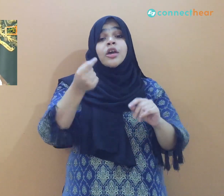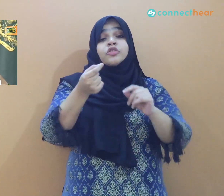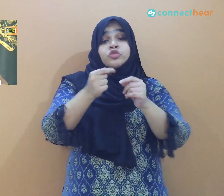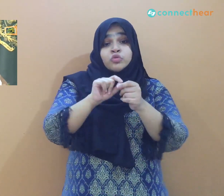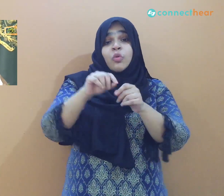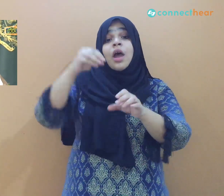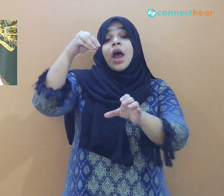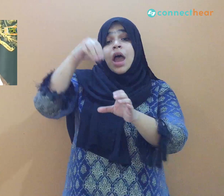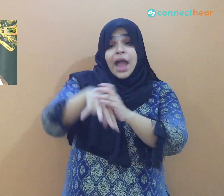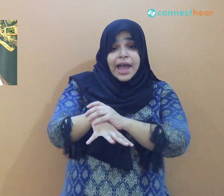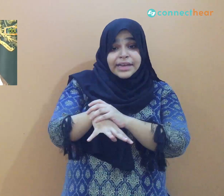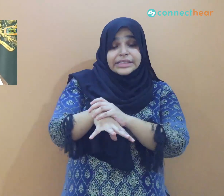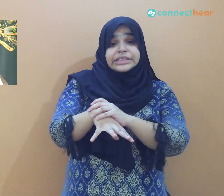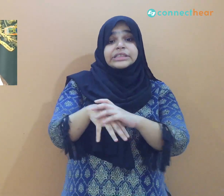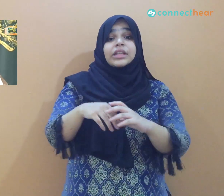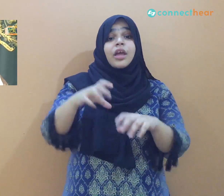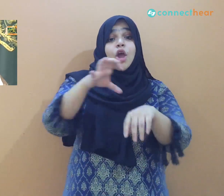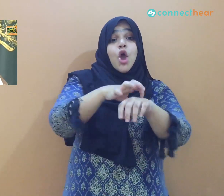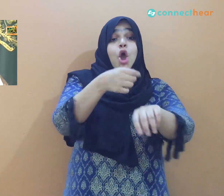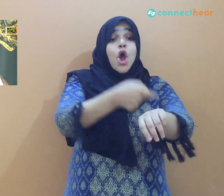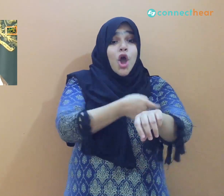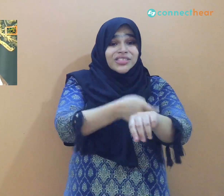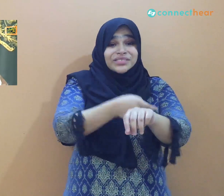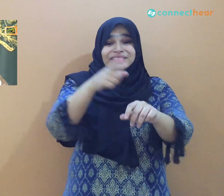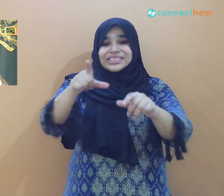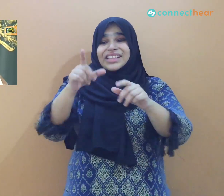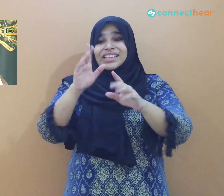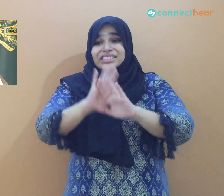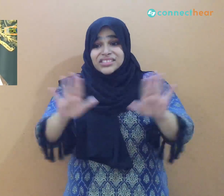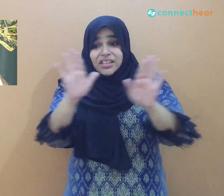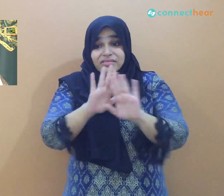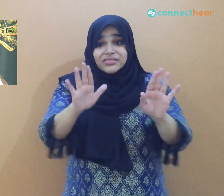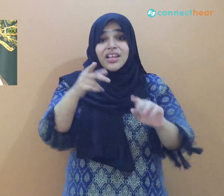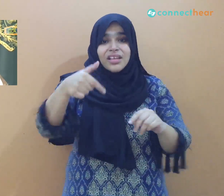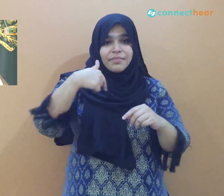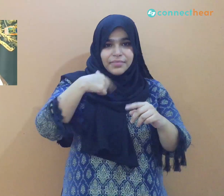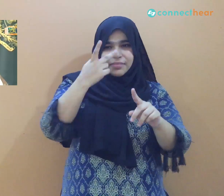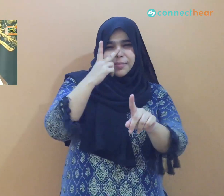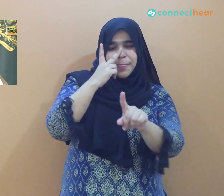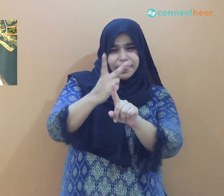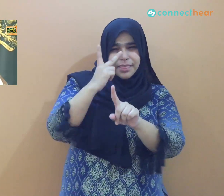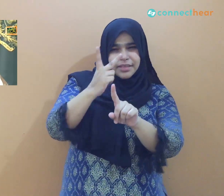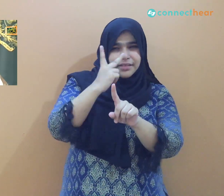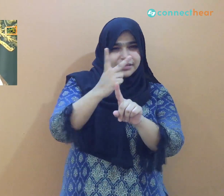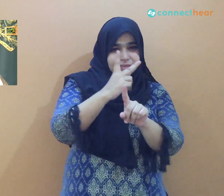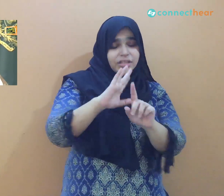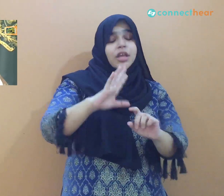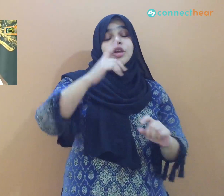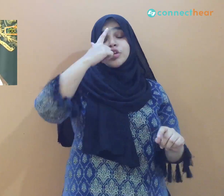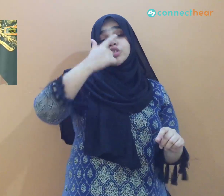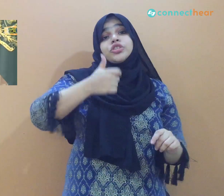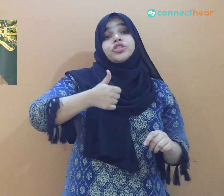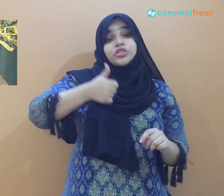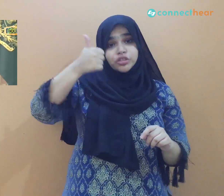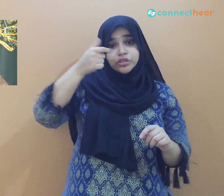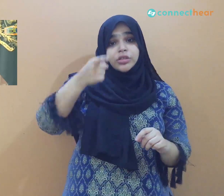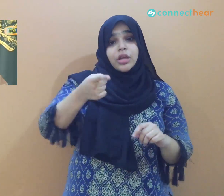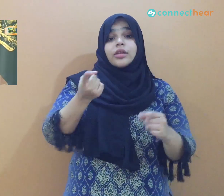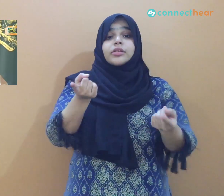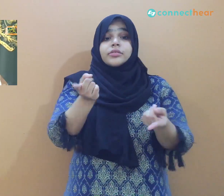تک ہماری جو ہاسپٹل فیسلٹیز ہیں وہ اب تک ہم دیکھ رہے ہیں, وہ انشاءاللہ یہ اس